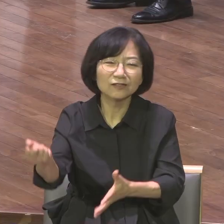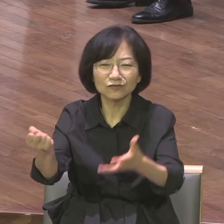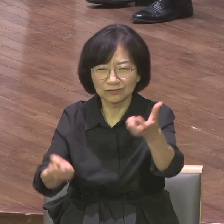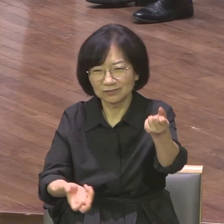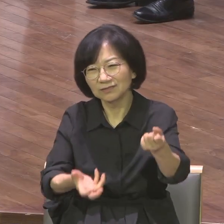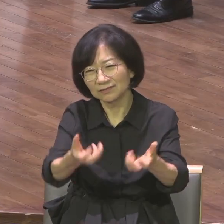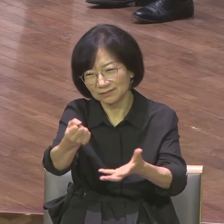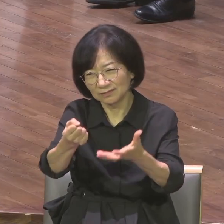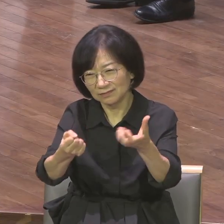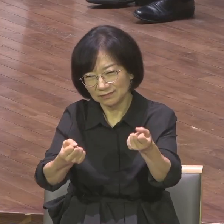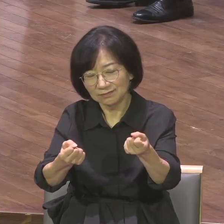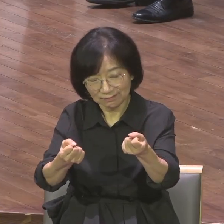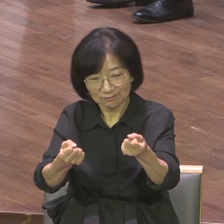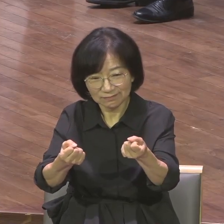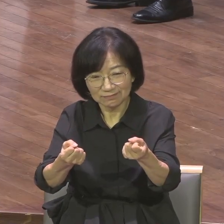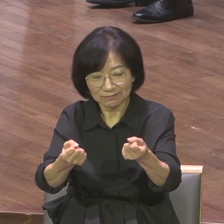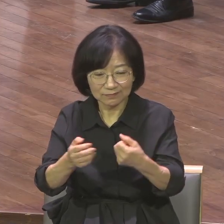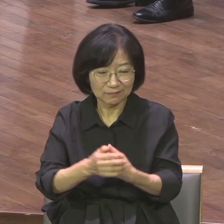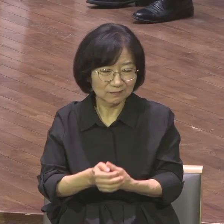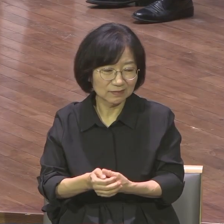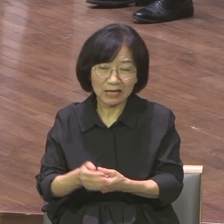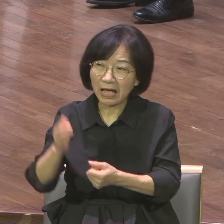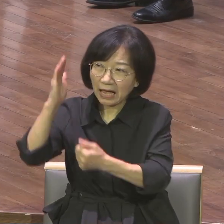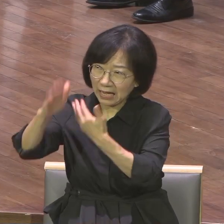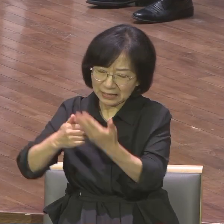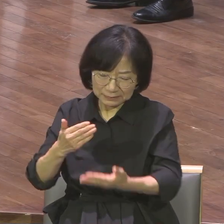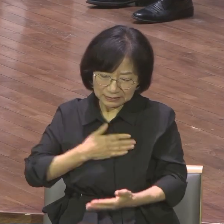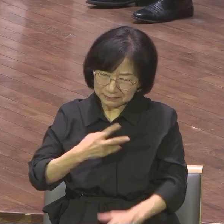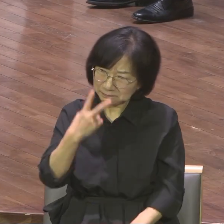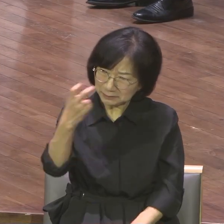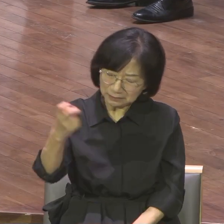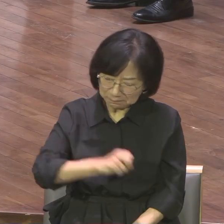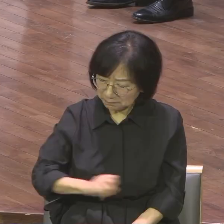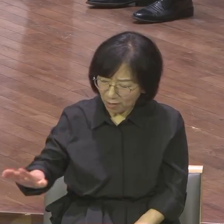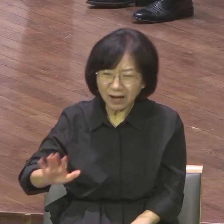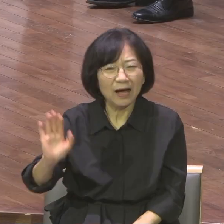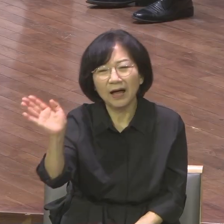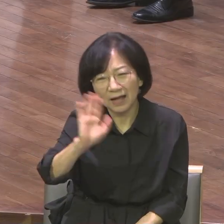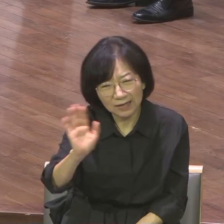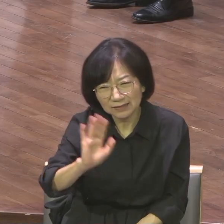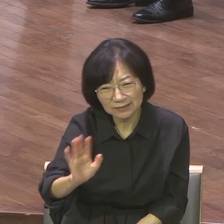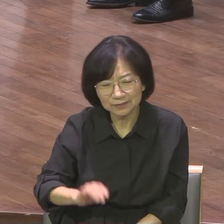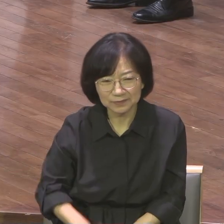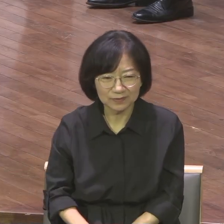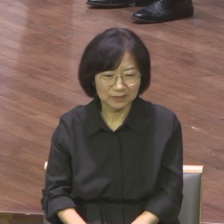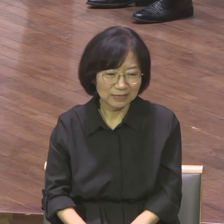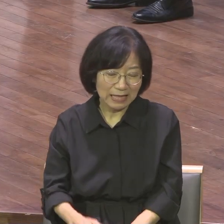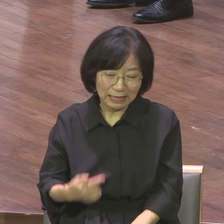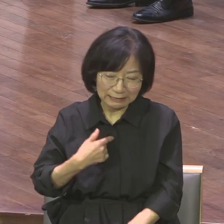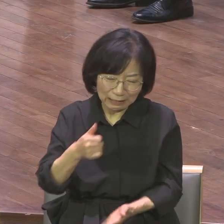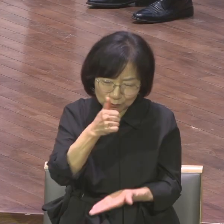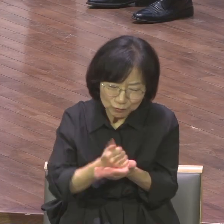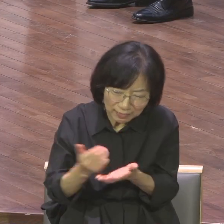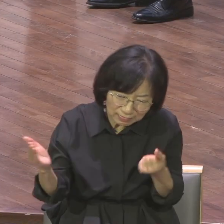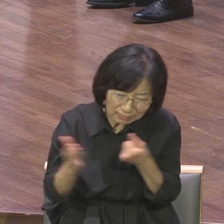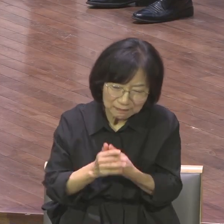있습니다. 그것이 하나님께서 버린 것이 아니고 내 죄가 지어가지고 죄 대가 받는 게